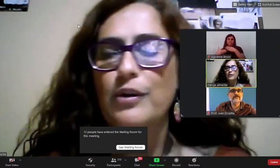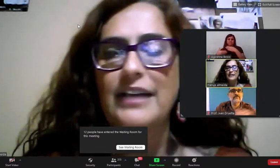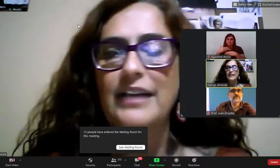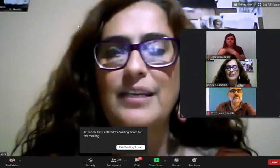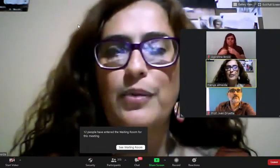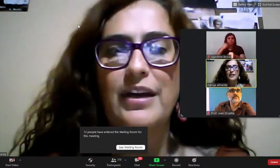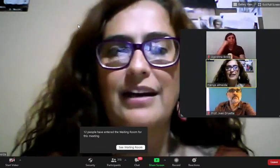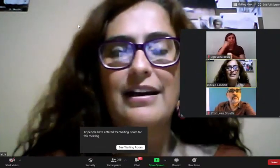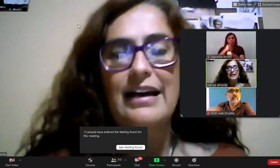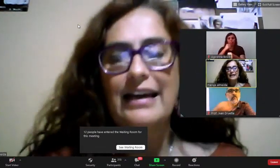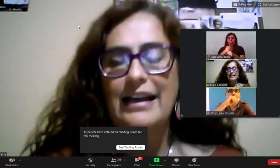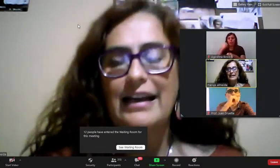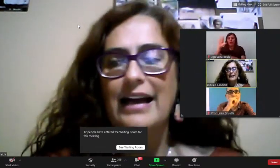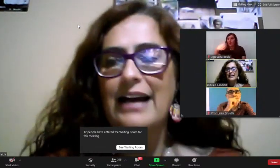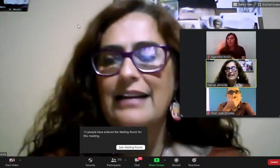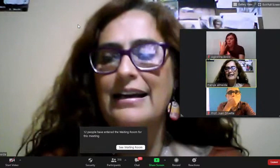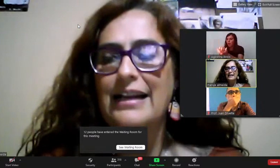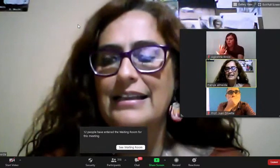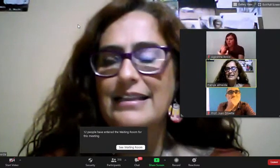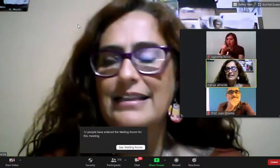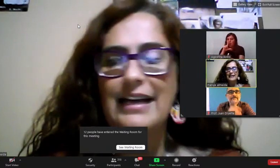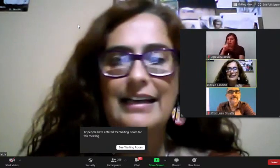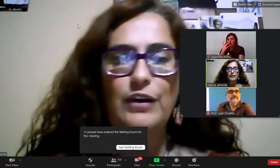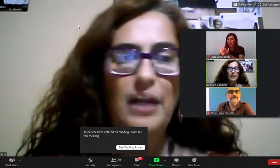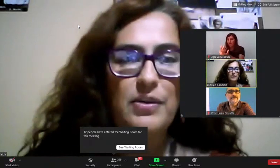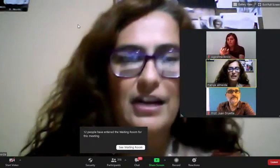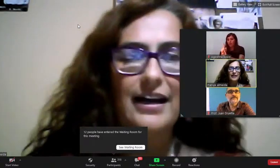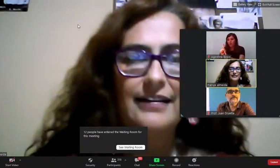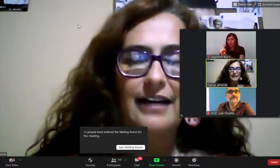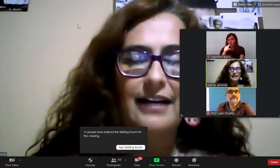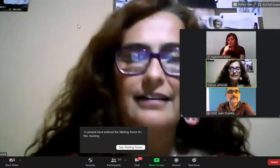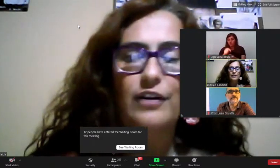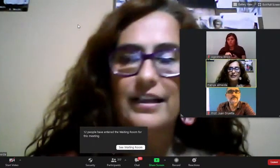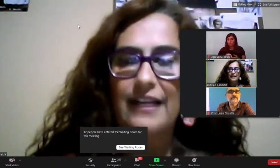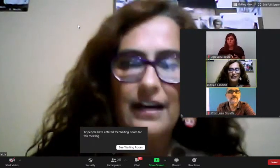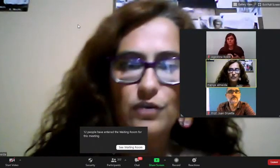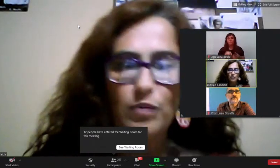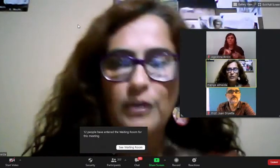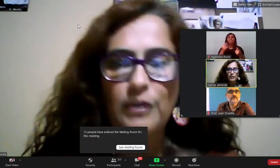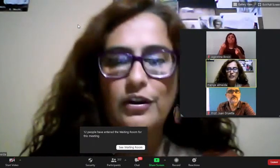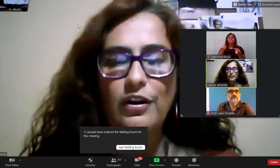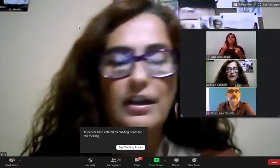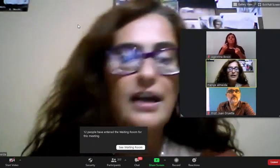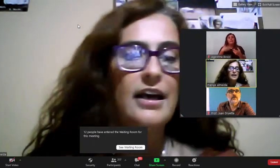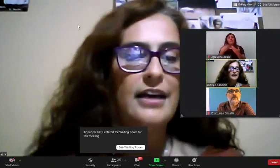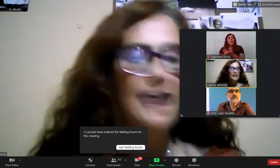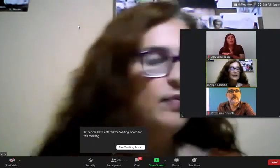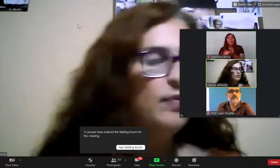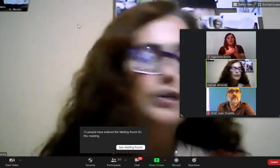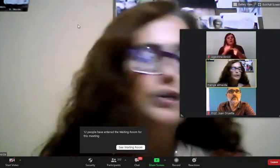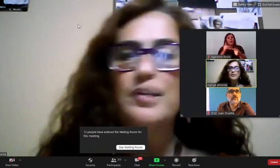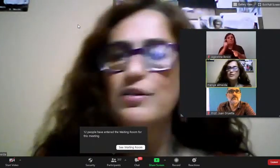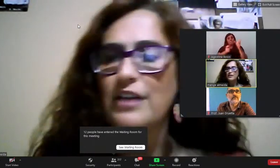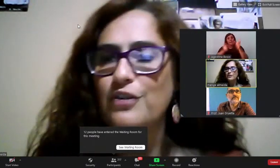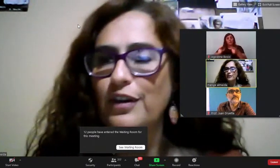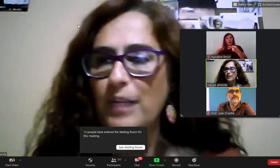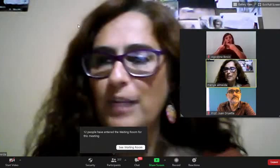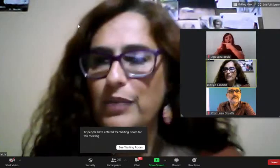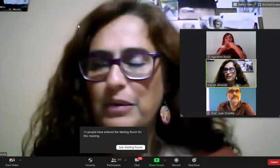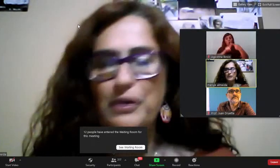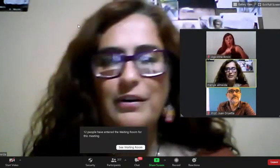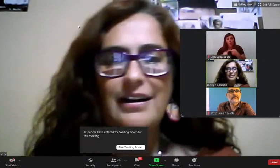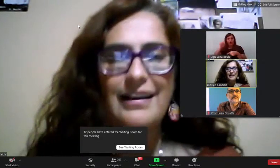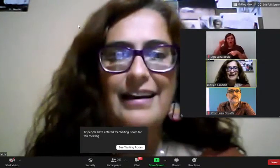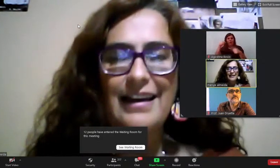es importante poder generar y garantizar que todas las personas que están conectadas, que son un montón, y que hay un montón de personas sordas,